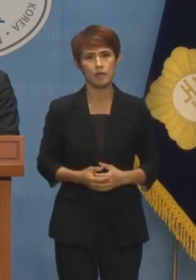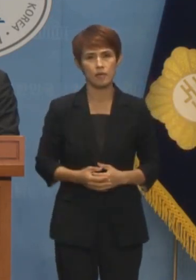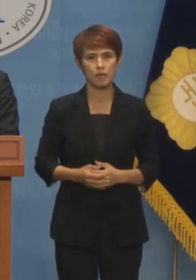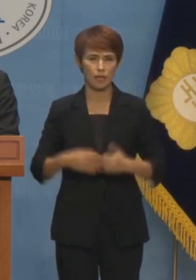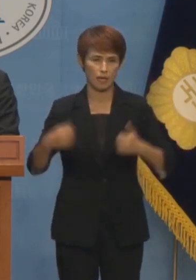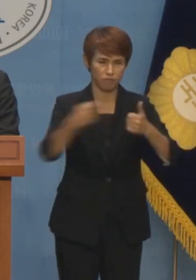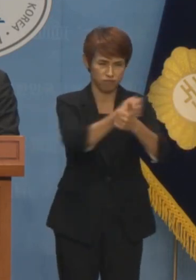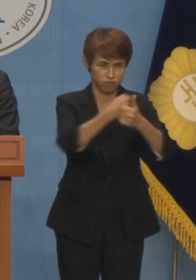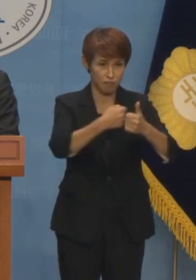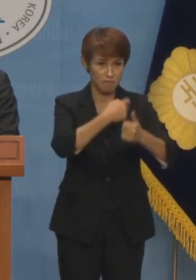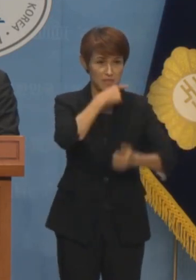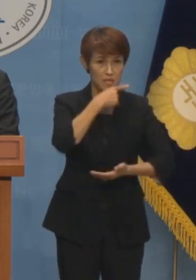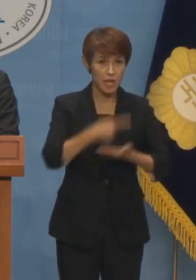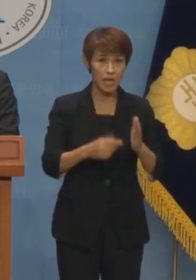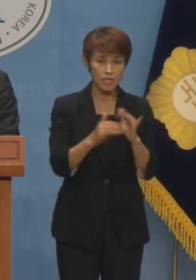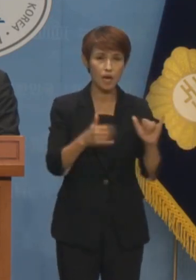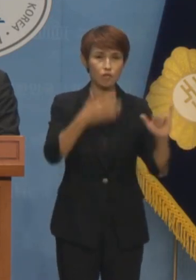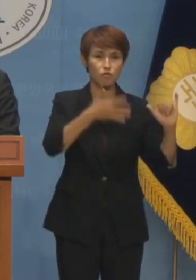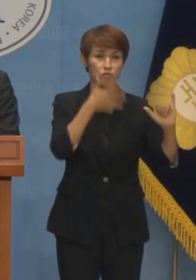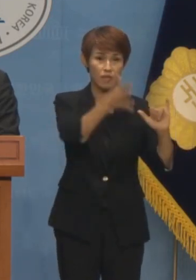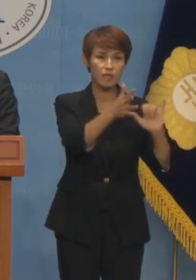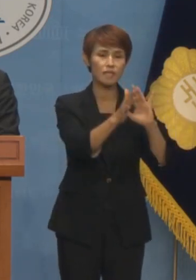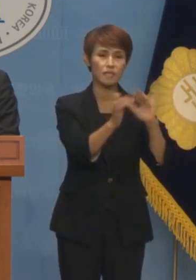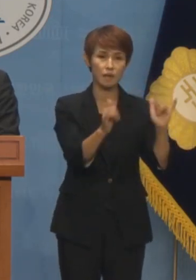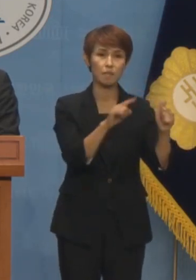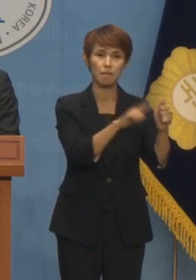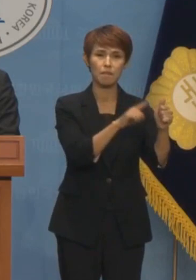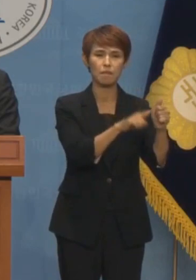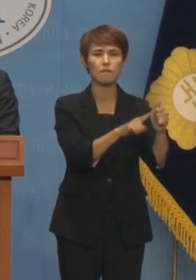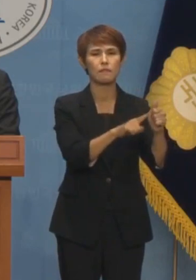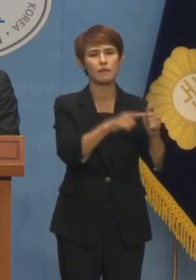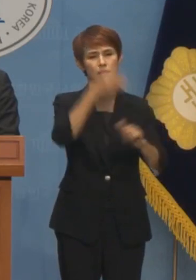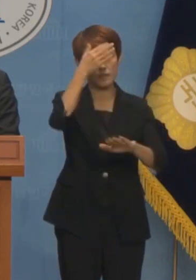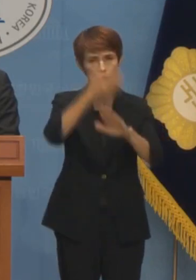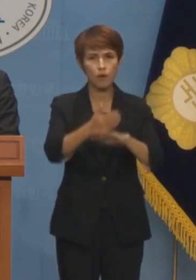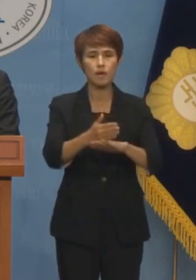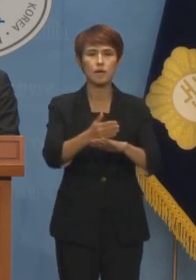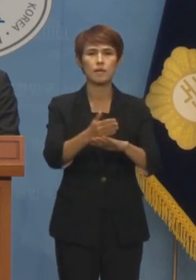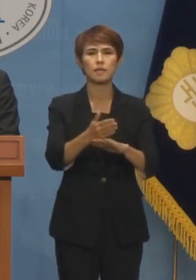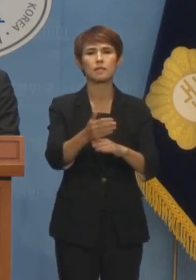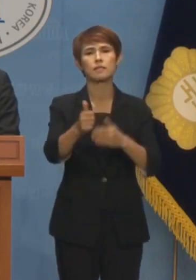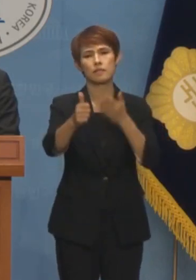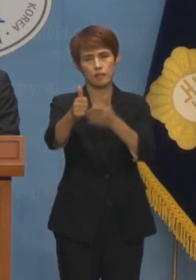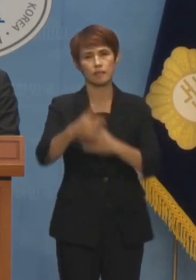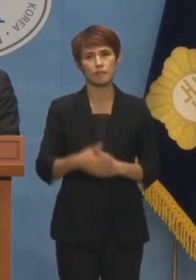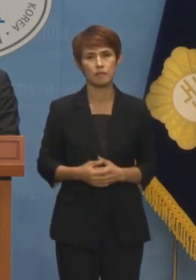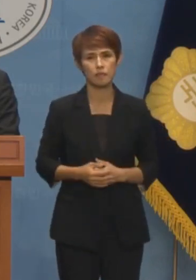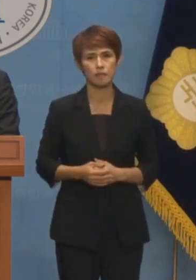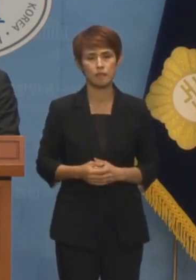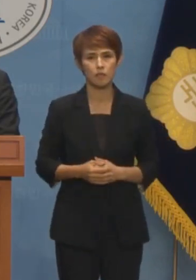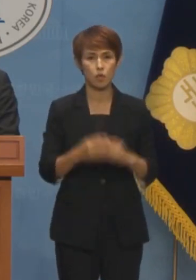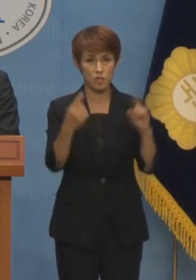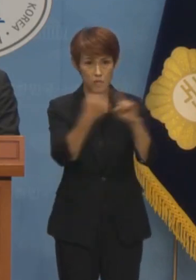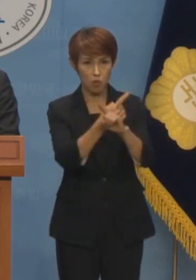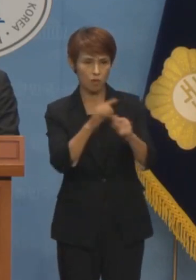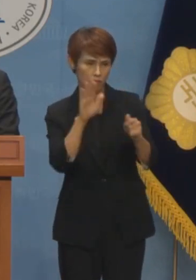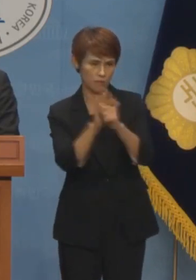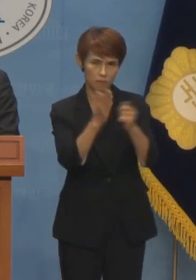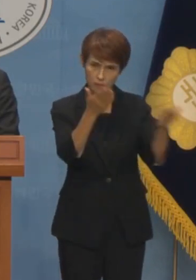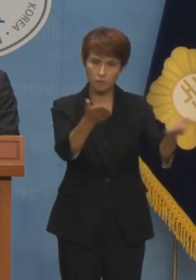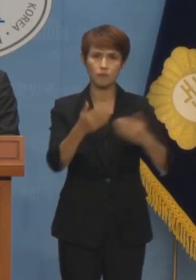억울한 피해자인 유튜버 킬문TVC에게도 즉각적인 사과와 함께 후속 치료에 적극 협조하기